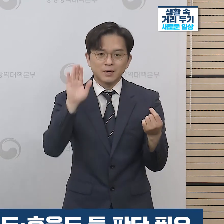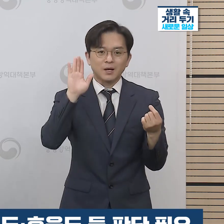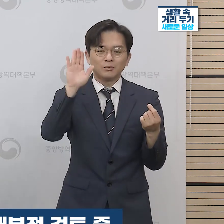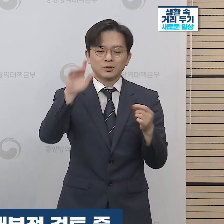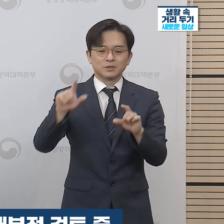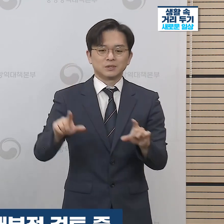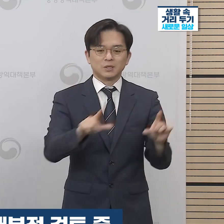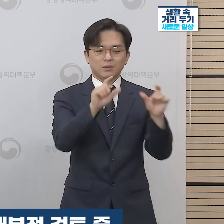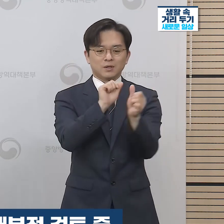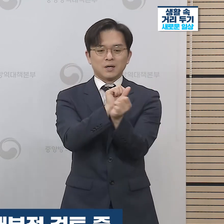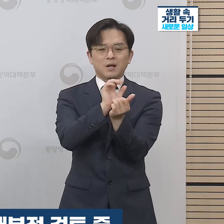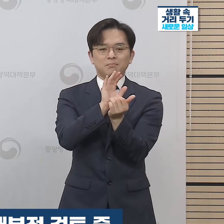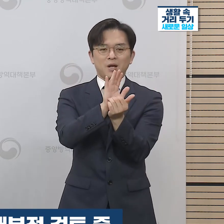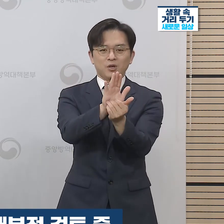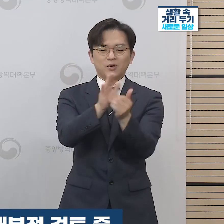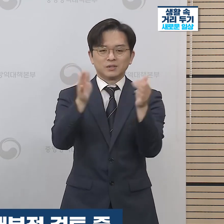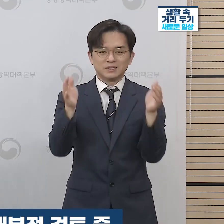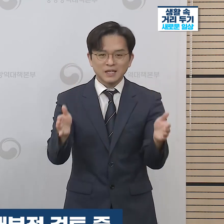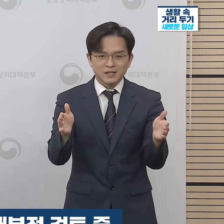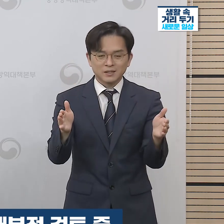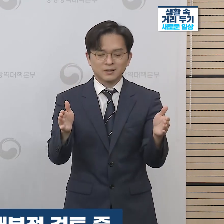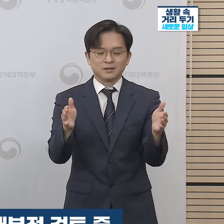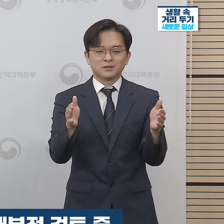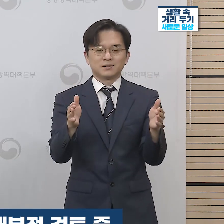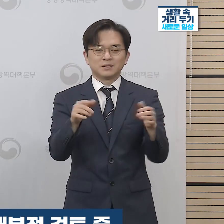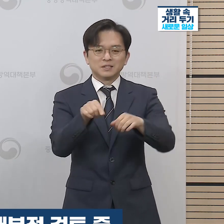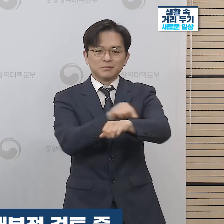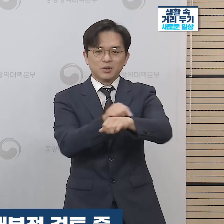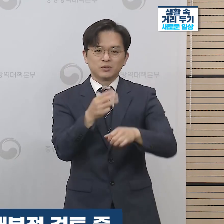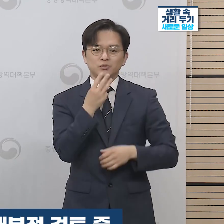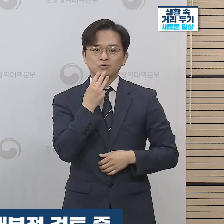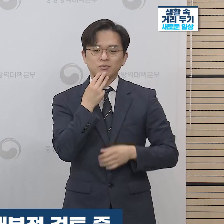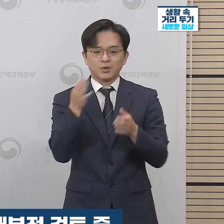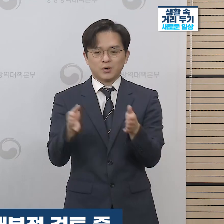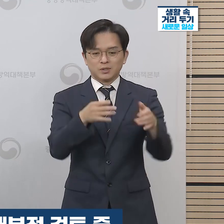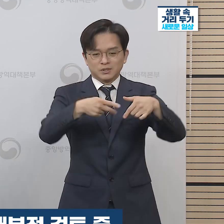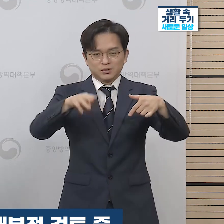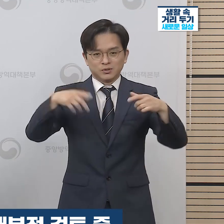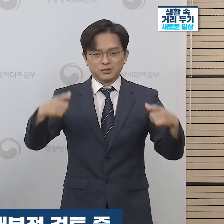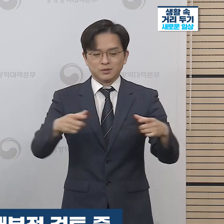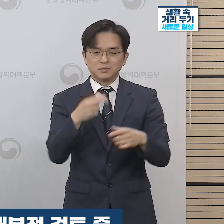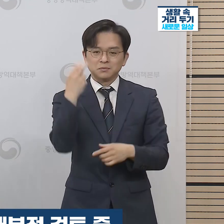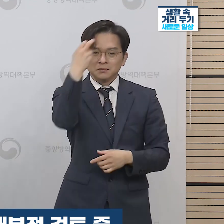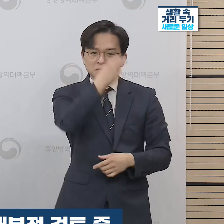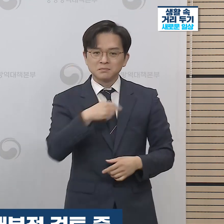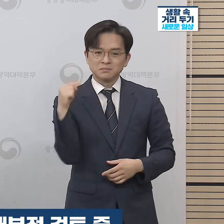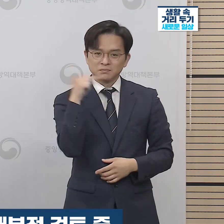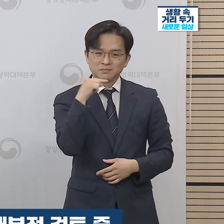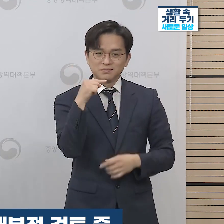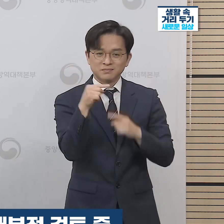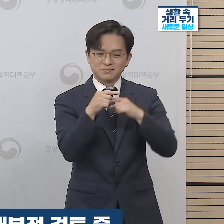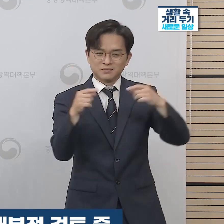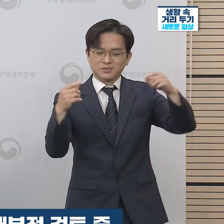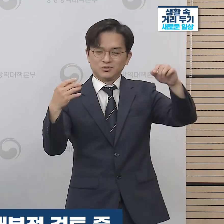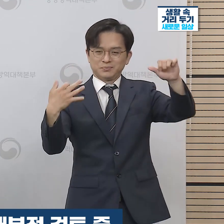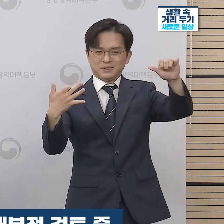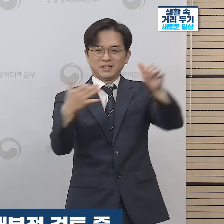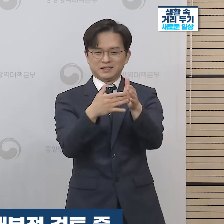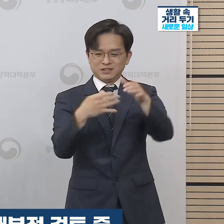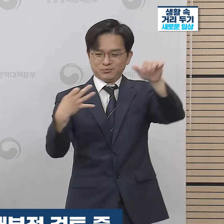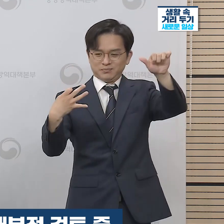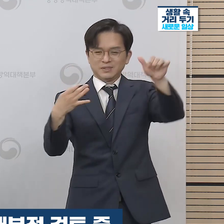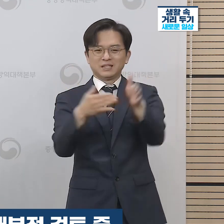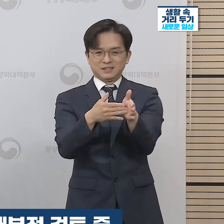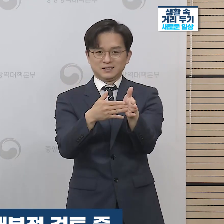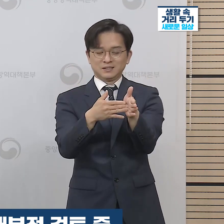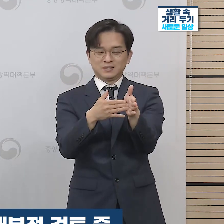그리고 현재 발생하고 있는 그 상황도 집단 집 그 군집 별로 클러스터